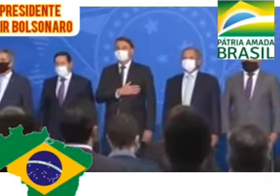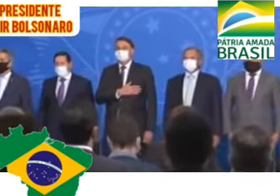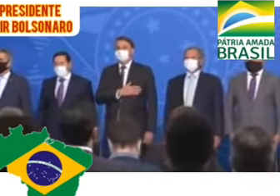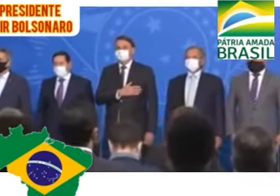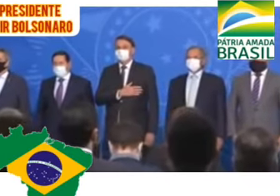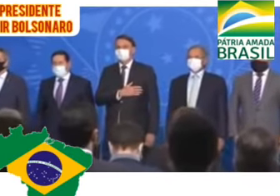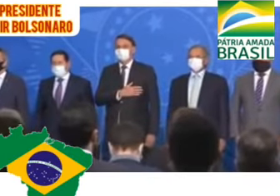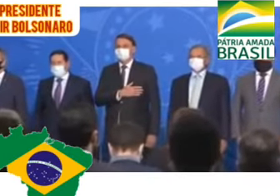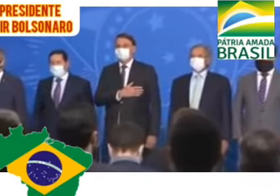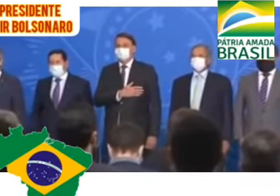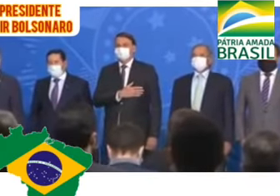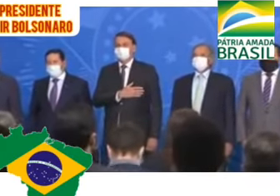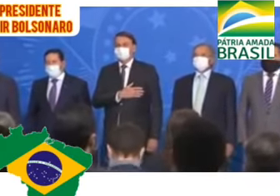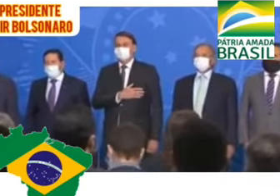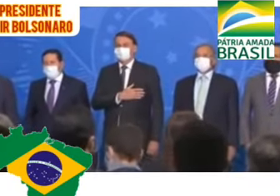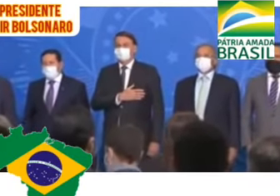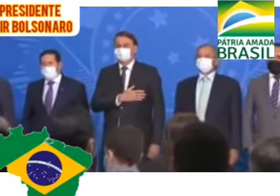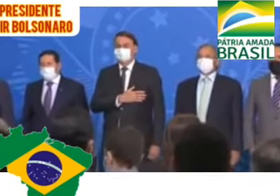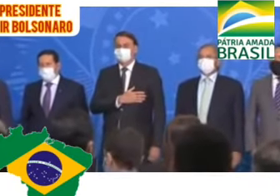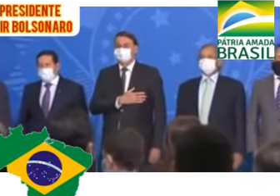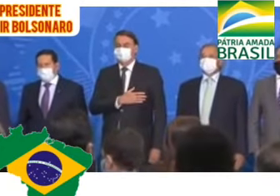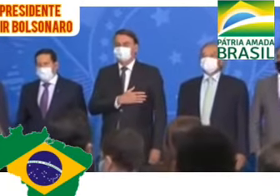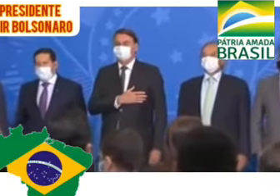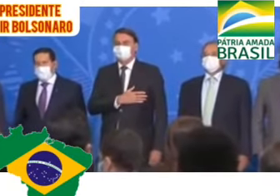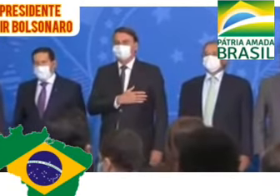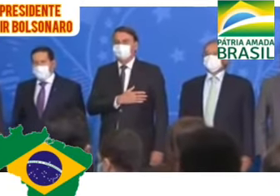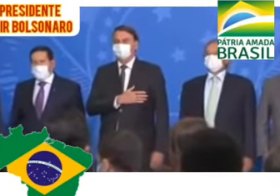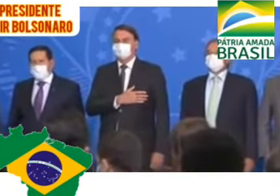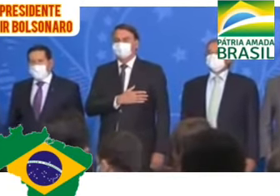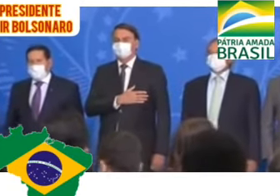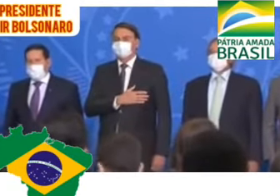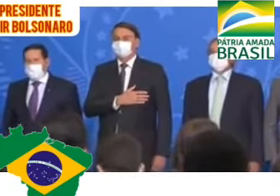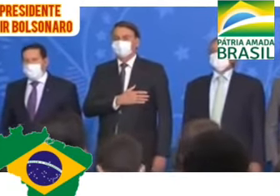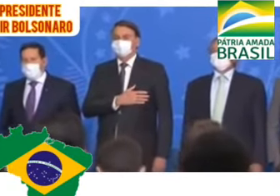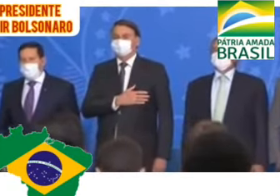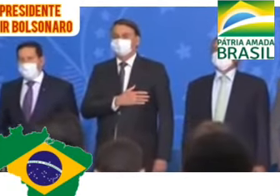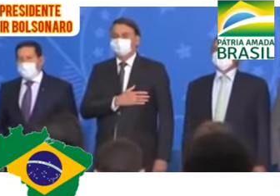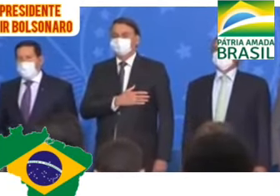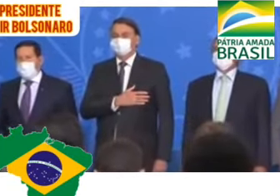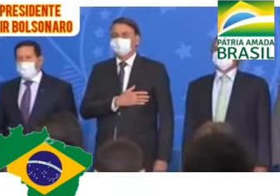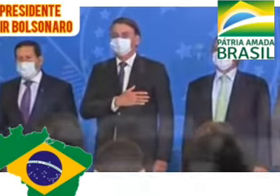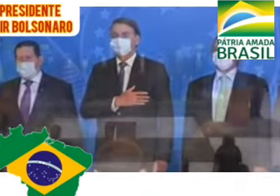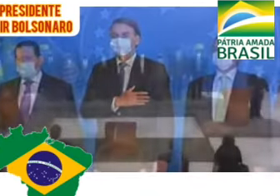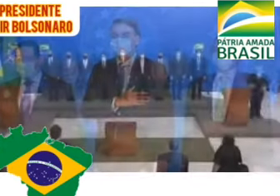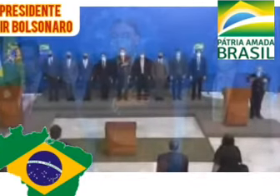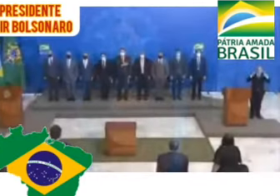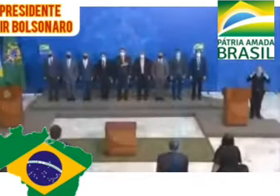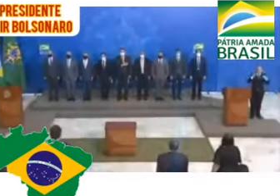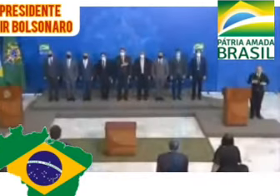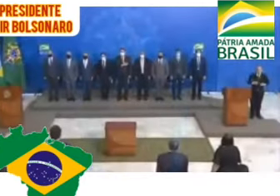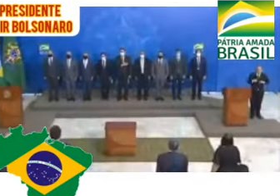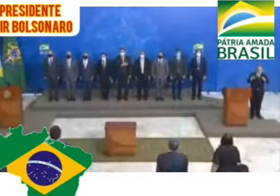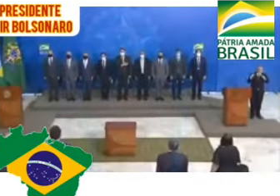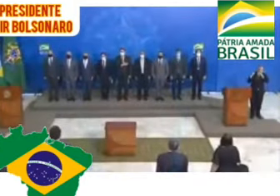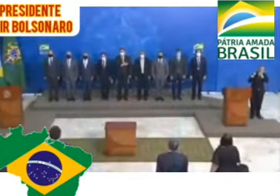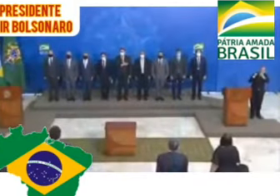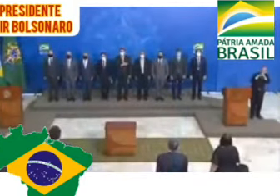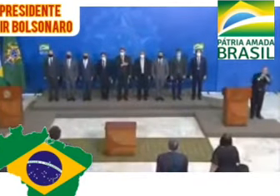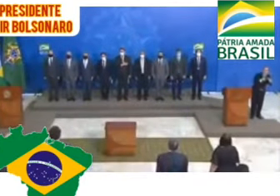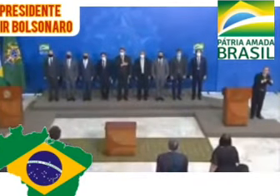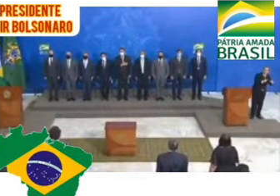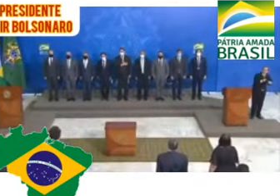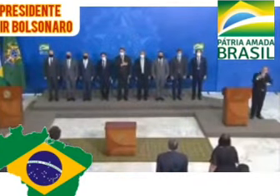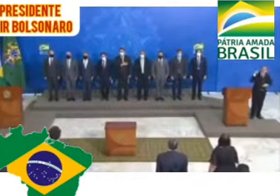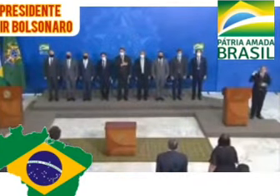símbolo, lámpara que sentas estrelado, que diga o verde louro desta